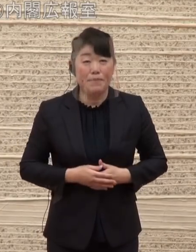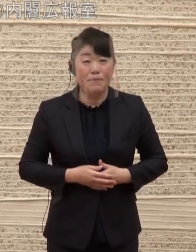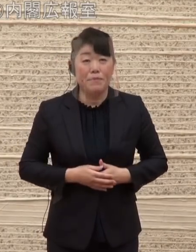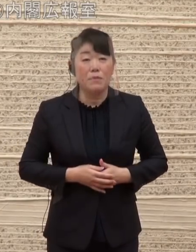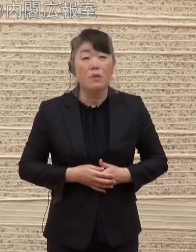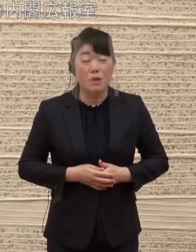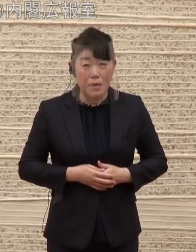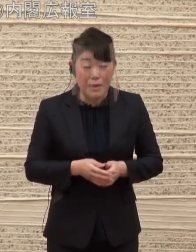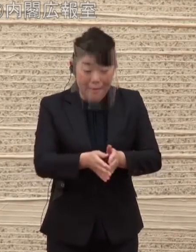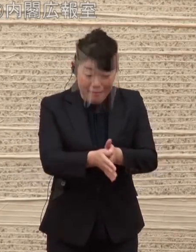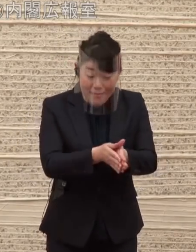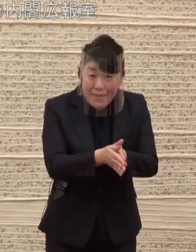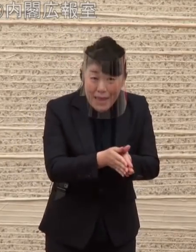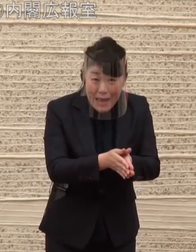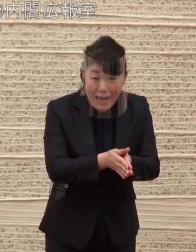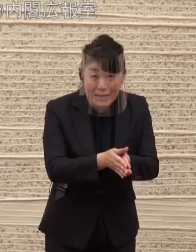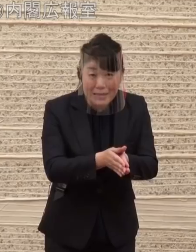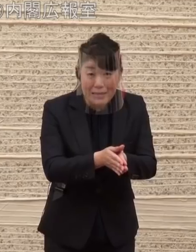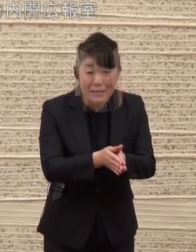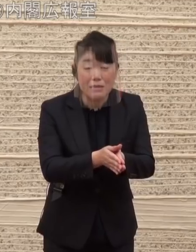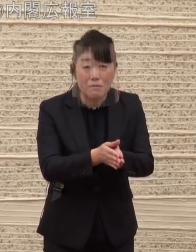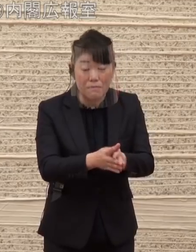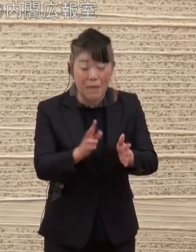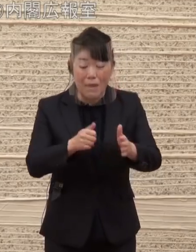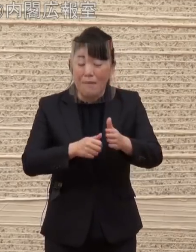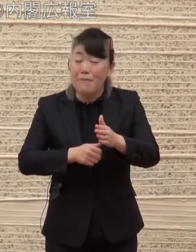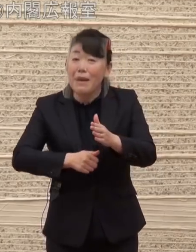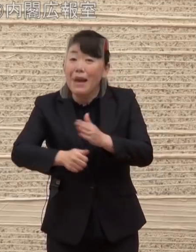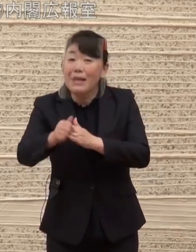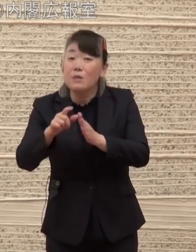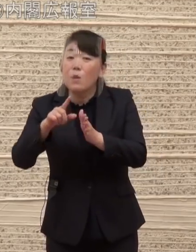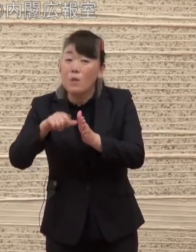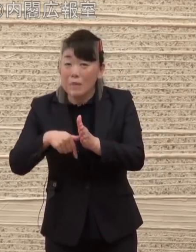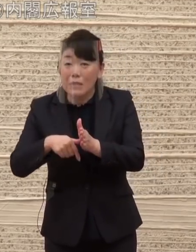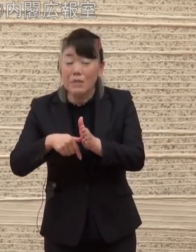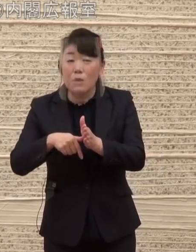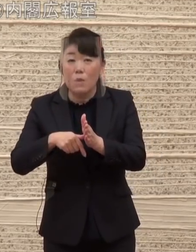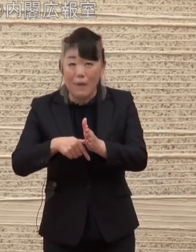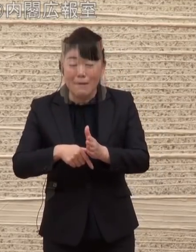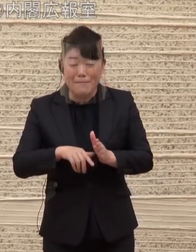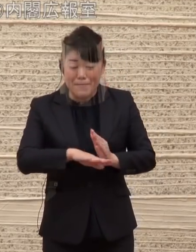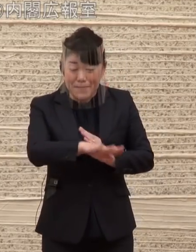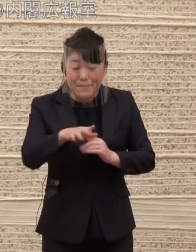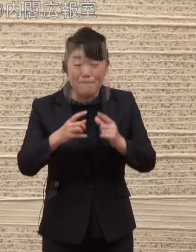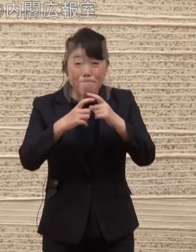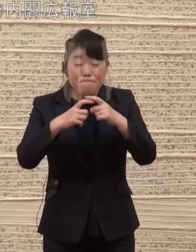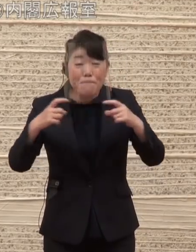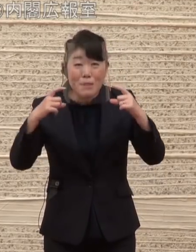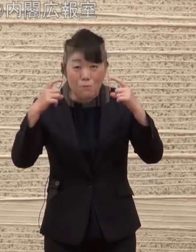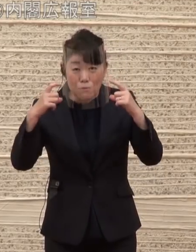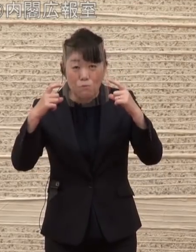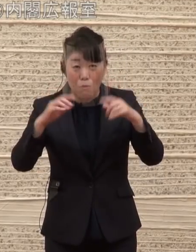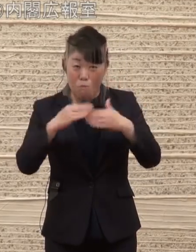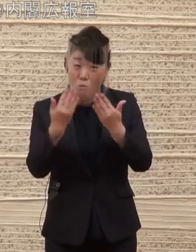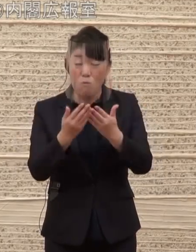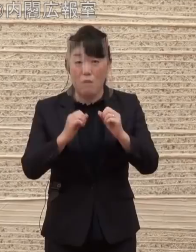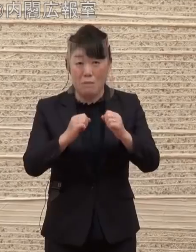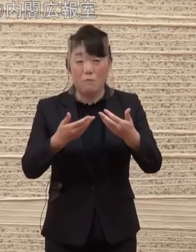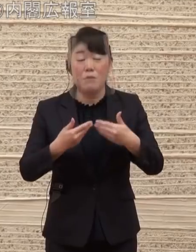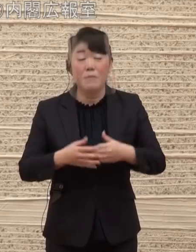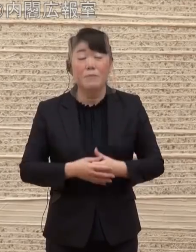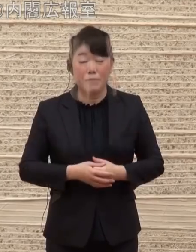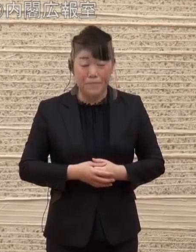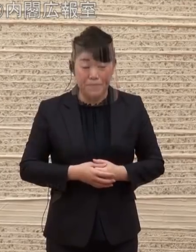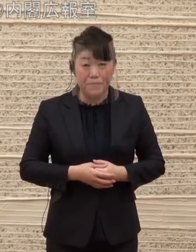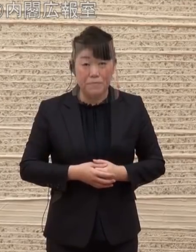こまめな手洗い今や外出するときはほとんどの方がマスクを着けておられますmisono